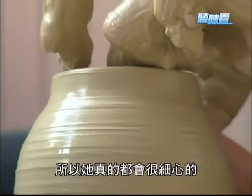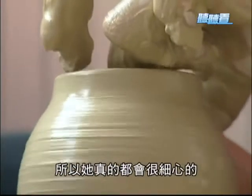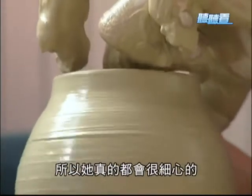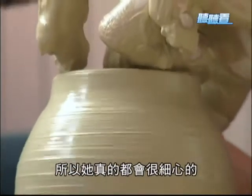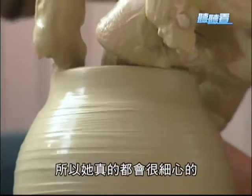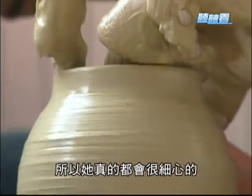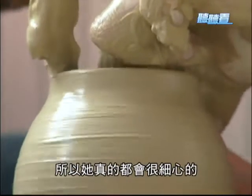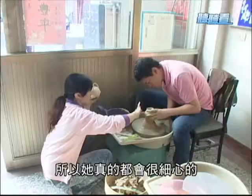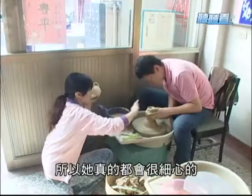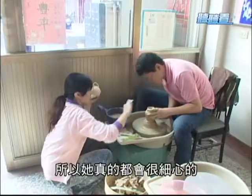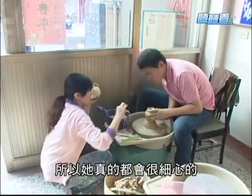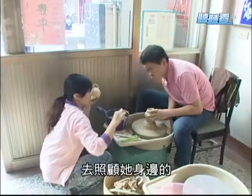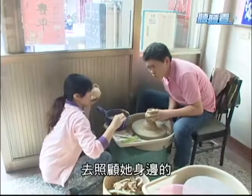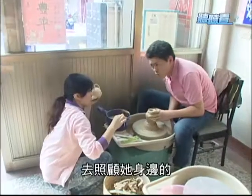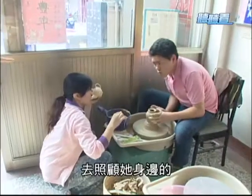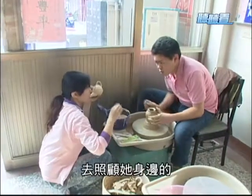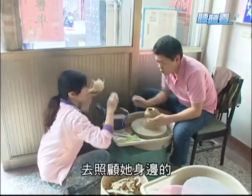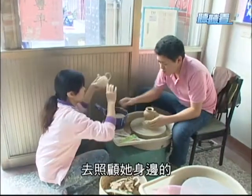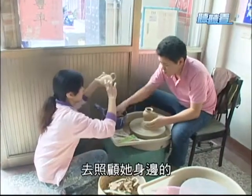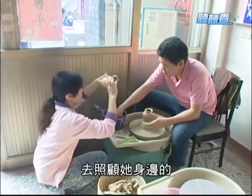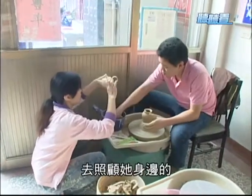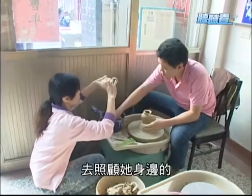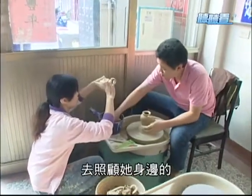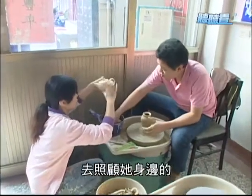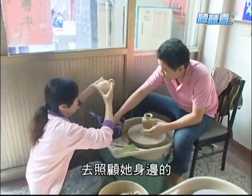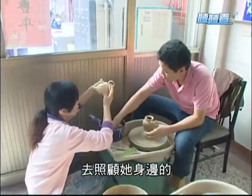很细心的去照顾他身边的。